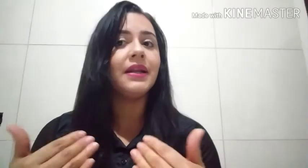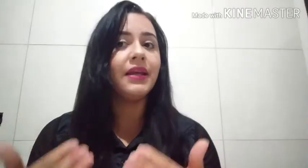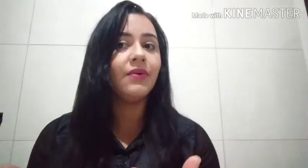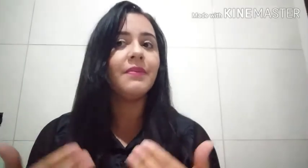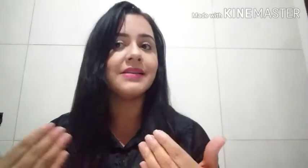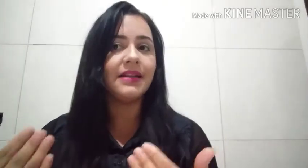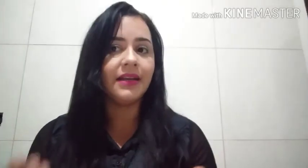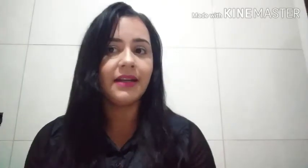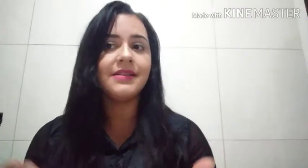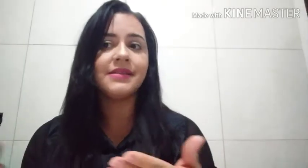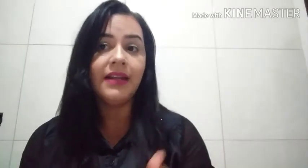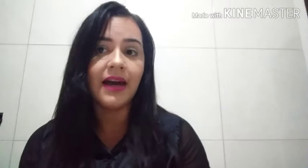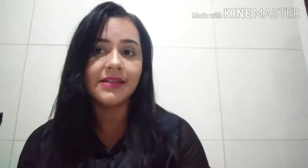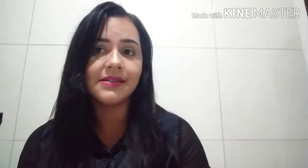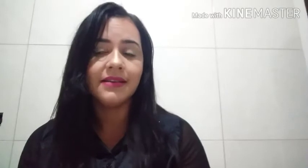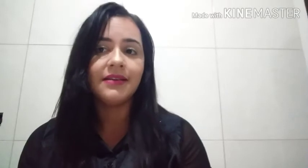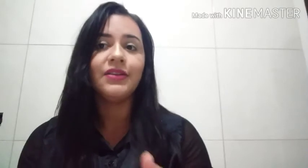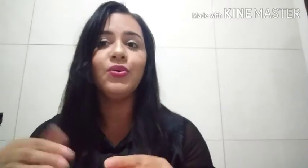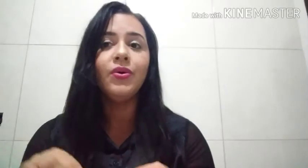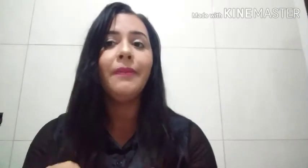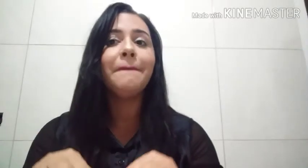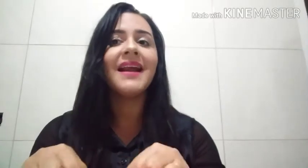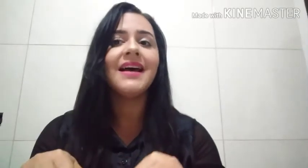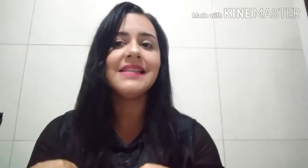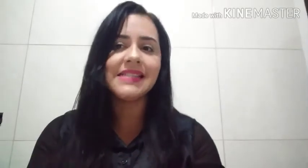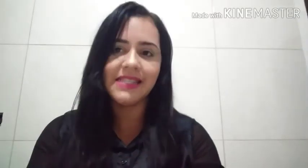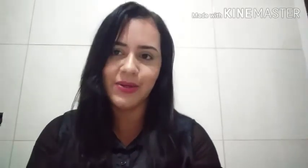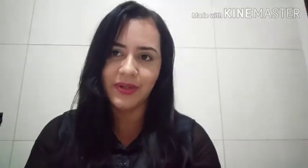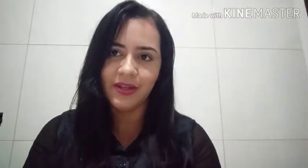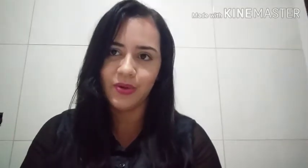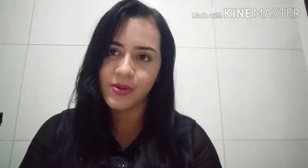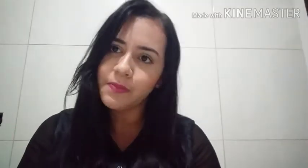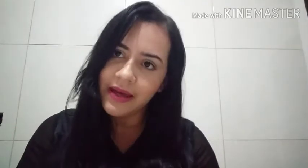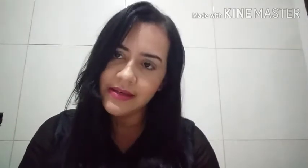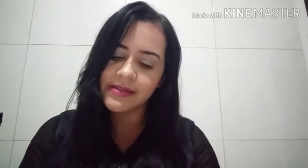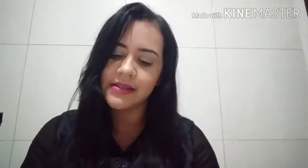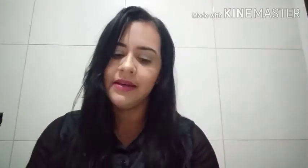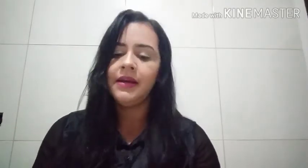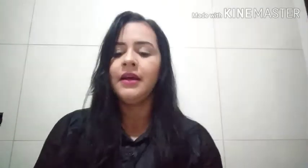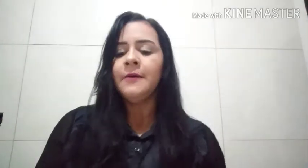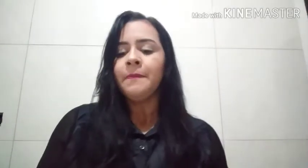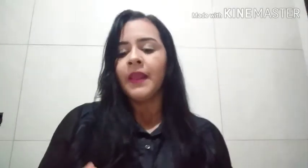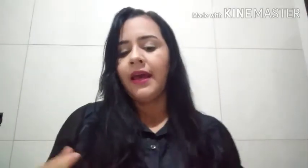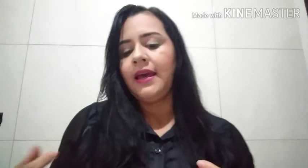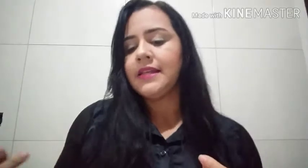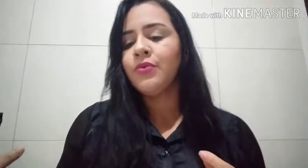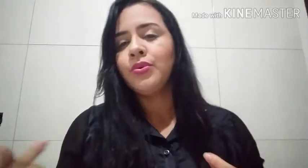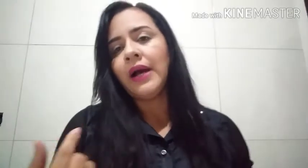língua brasileira de sinais do Brasil, né? Do nosso país. Segundo um